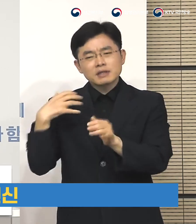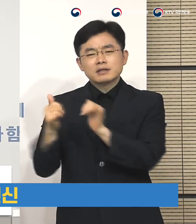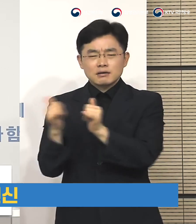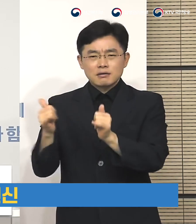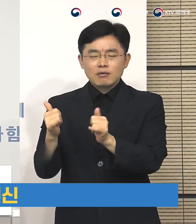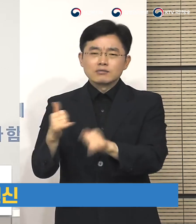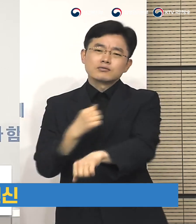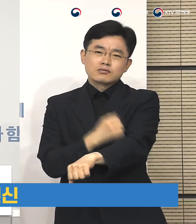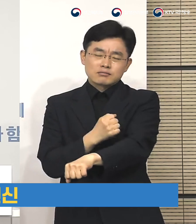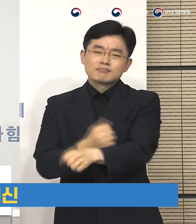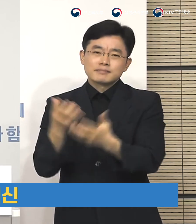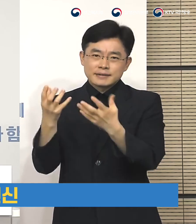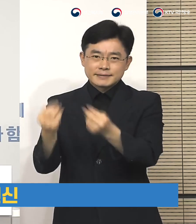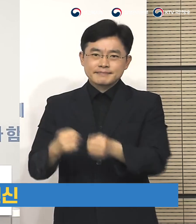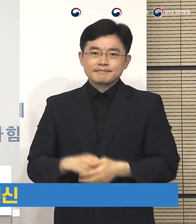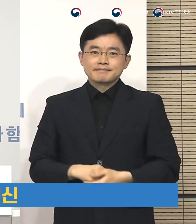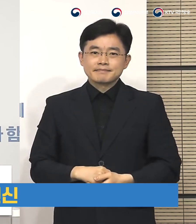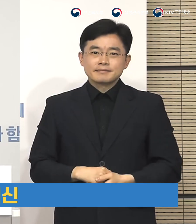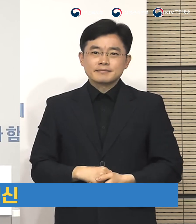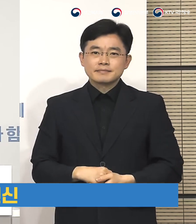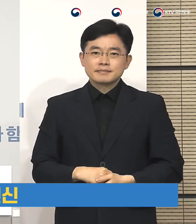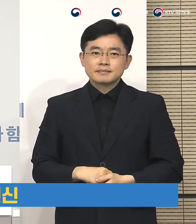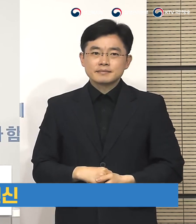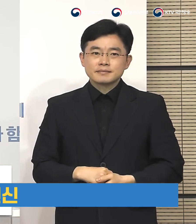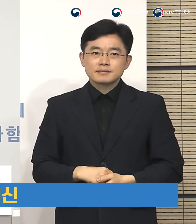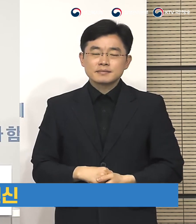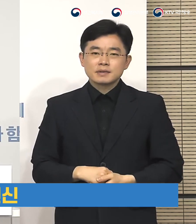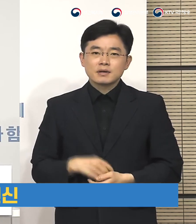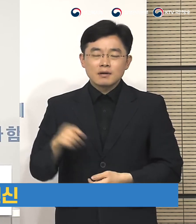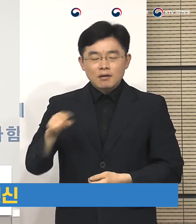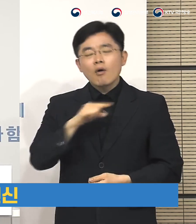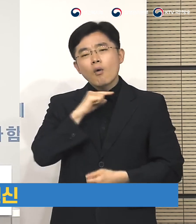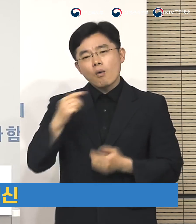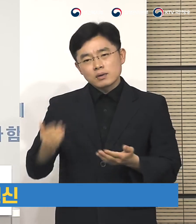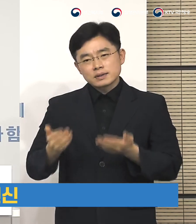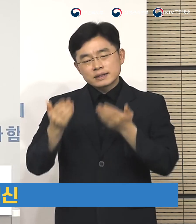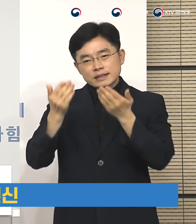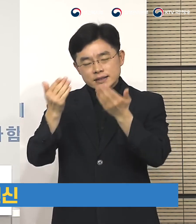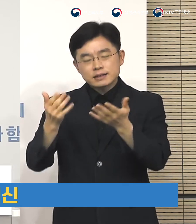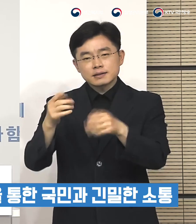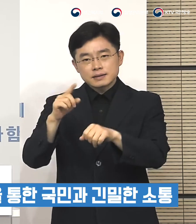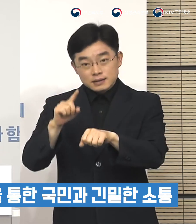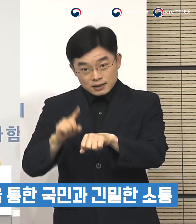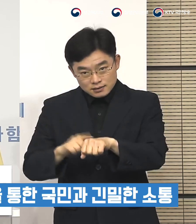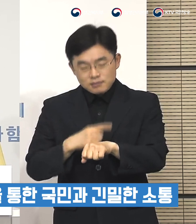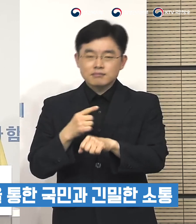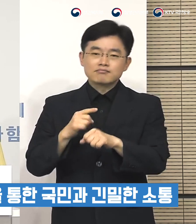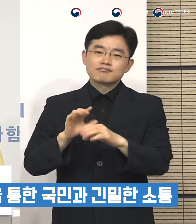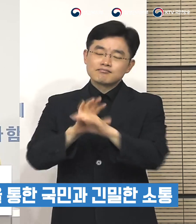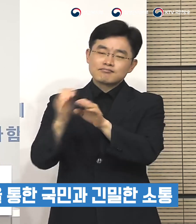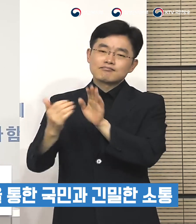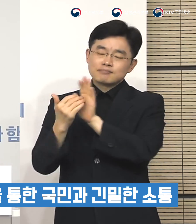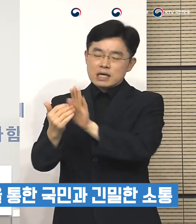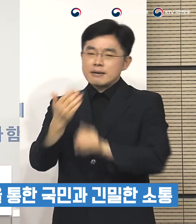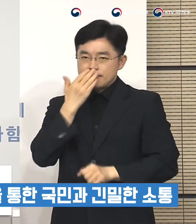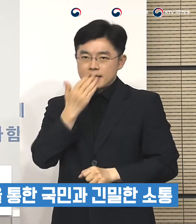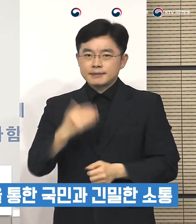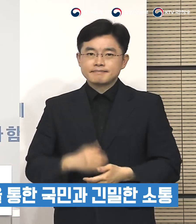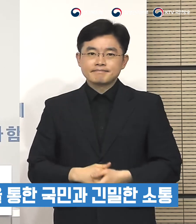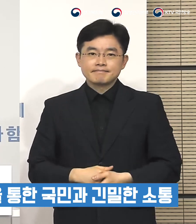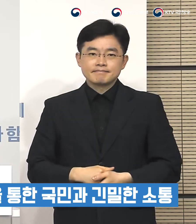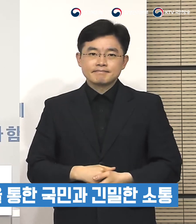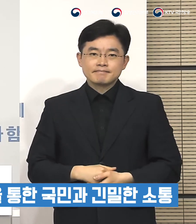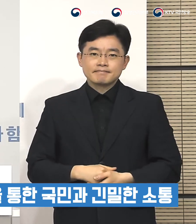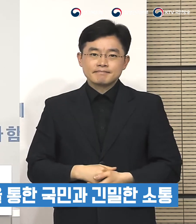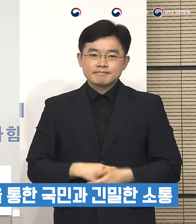직접적으로 종사하신 분들의 그 헌신이 주요한 요인이라고 생각을 합니다만 우선은 가장 첫 번째로 제가 좀 강조드리고